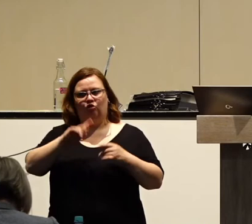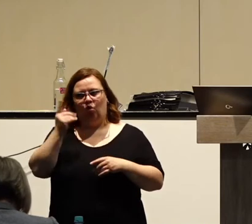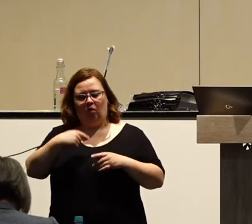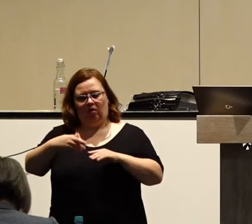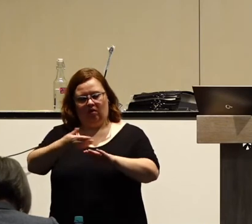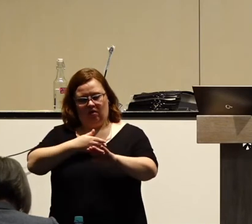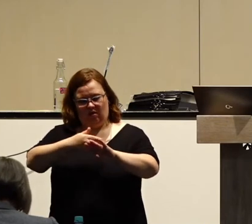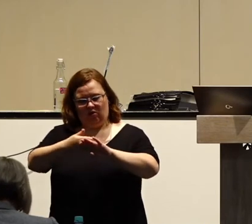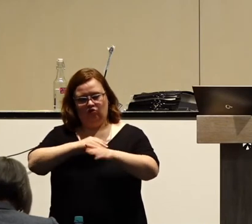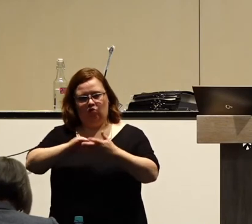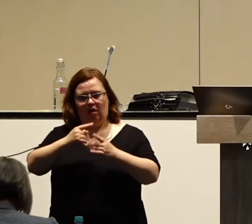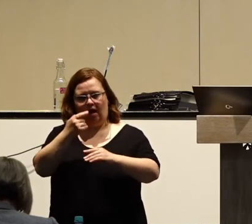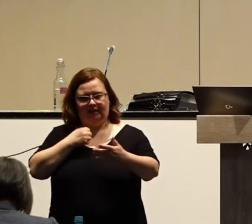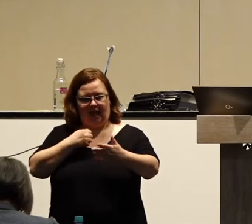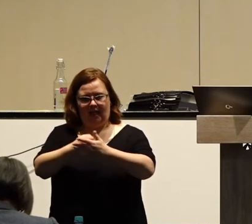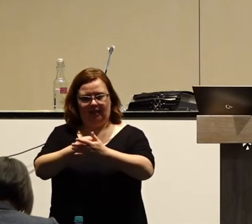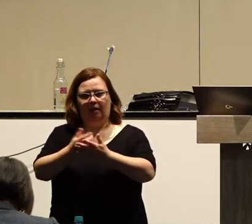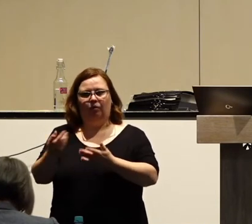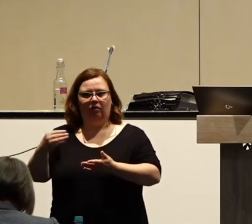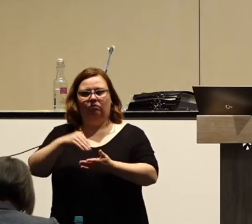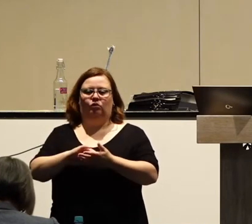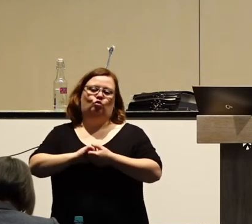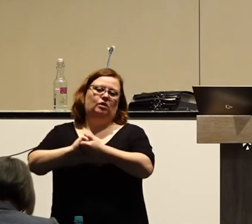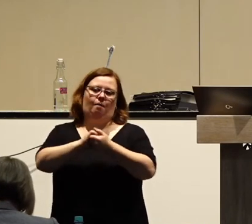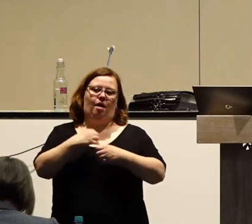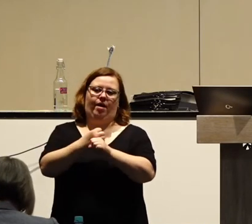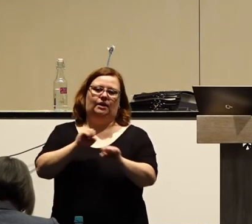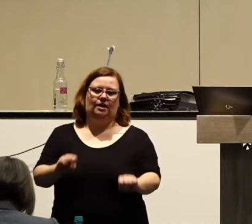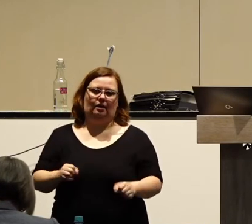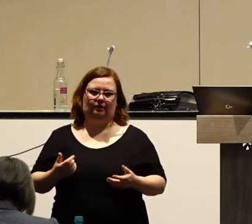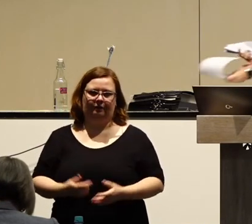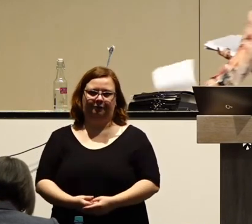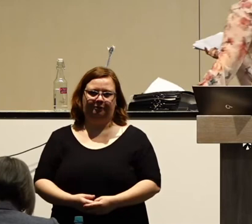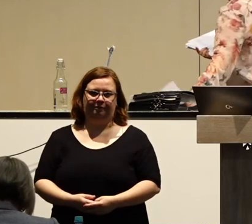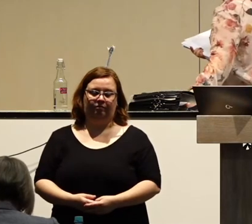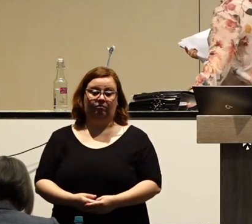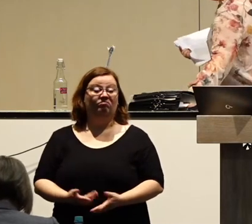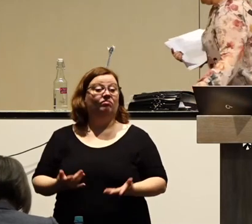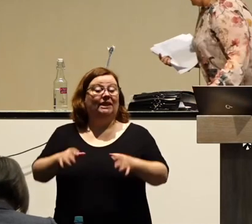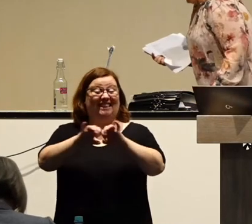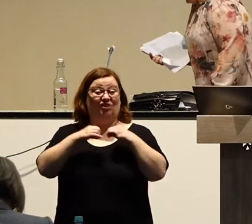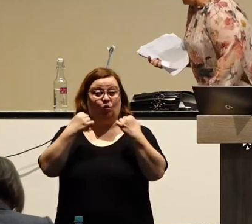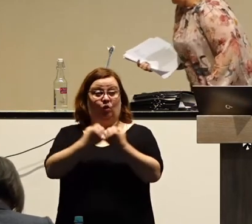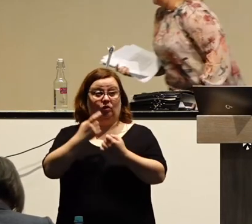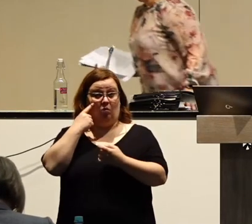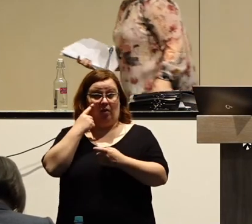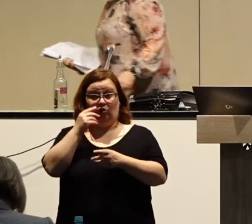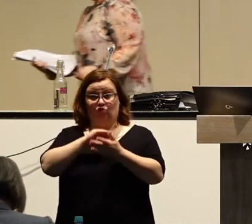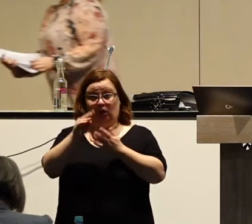kurz vor dem Ende des Schuljahres dort mit uns zusammenarbeiten. Wie ist die Situation jetzt an den